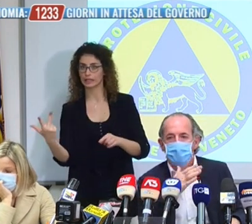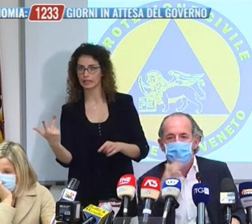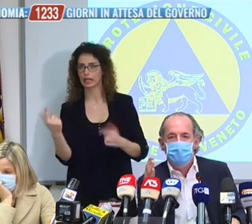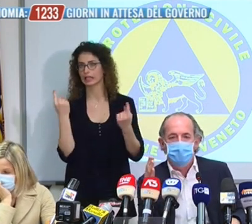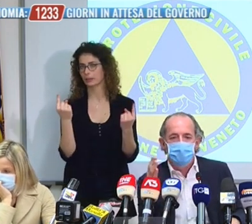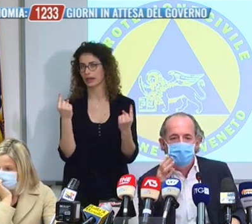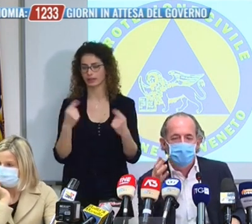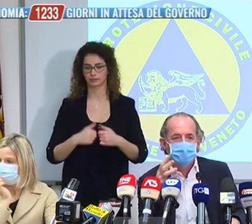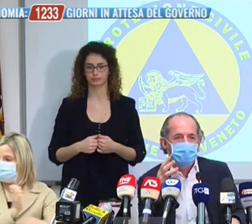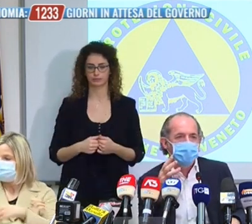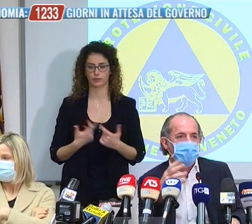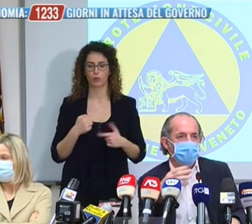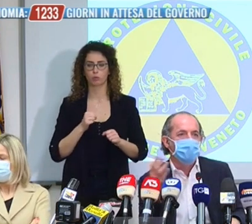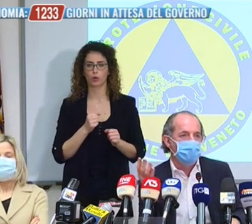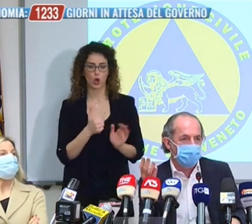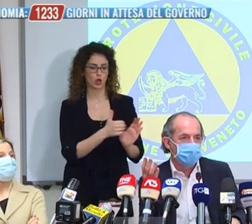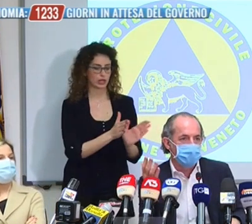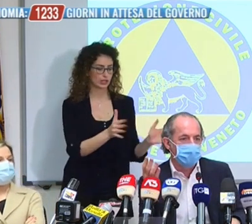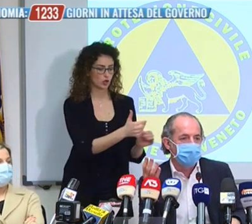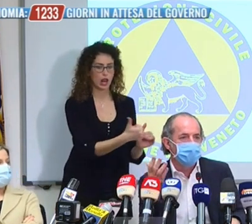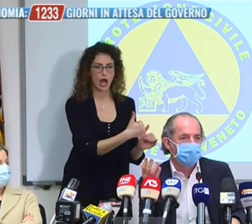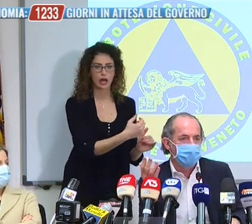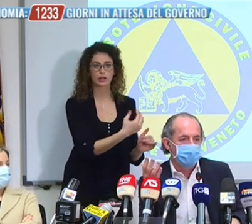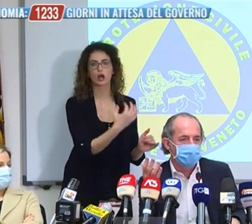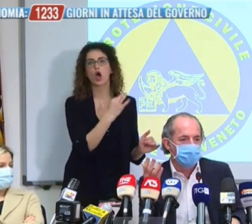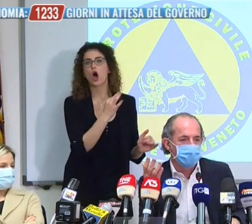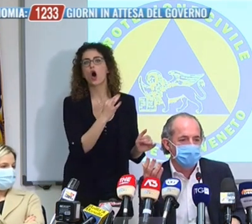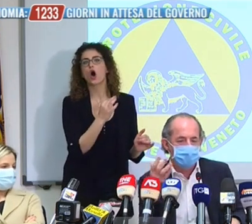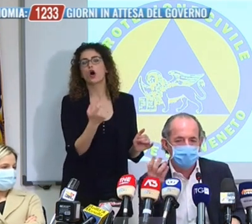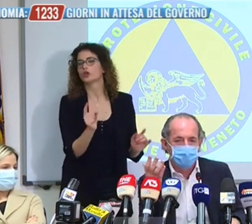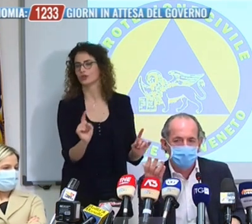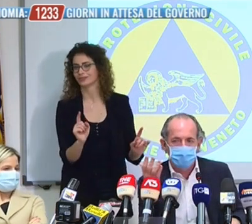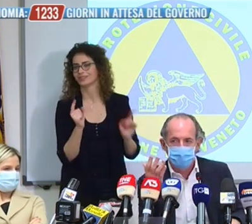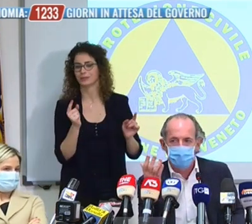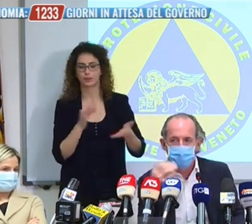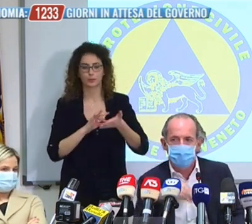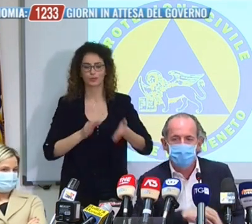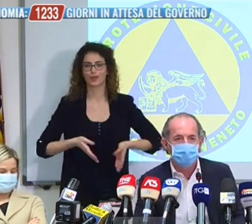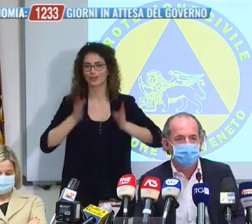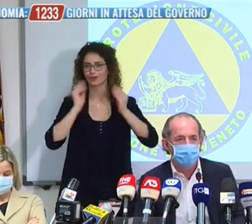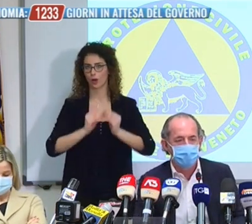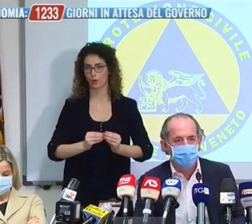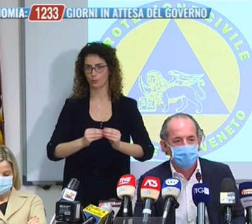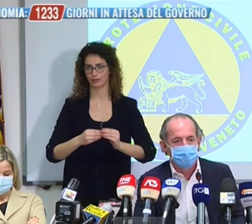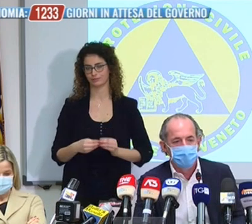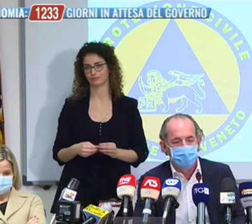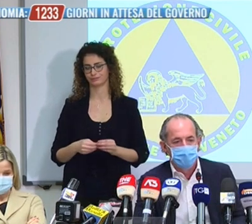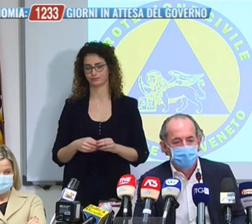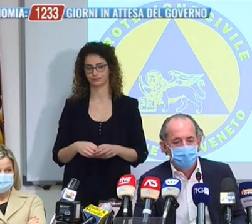puoi isolare oppure non puoi isolare, dipende da come è fatta la scuola, c'è tutta una serie di